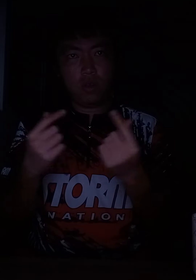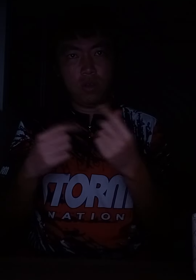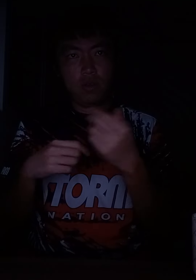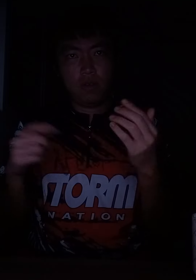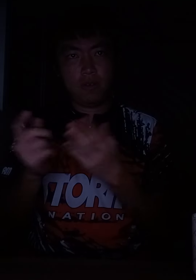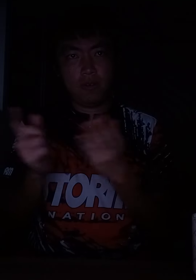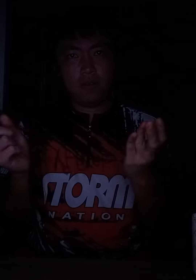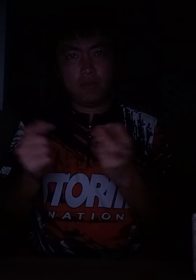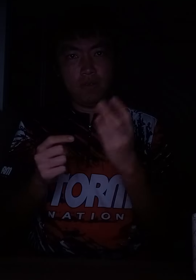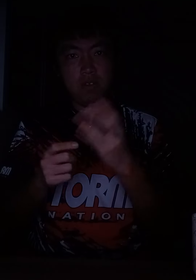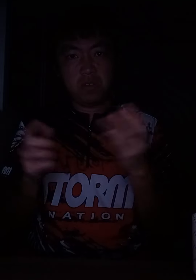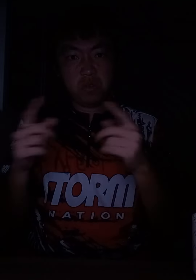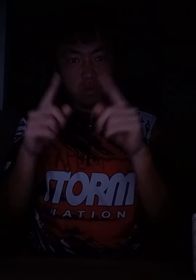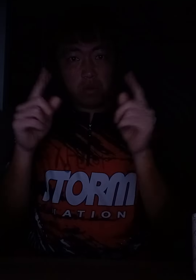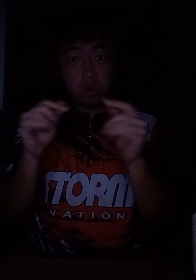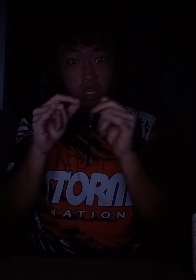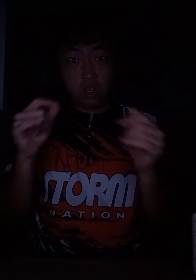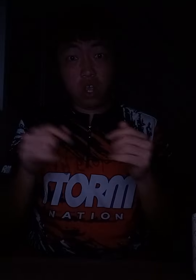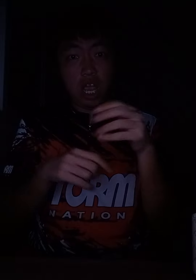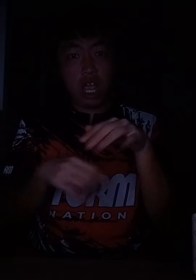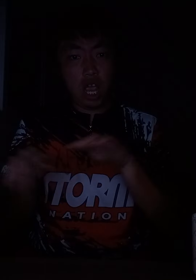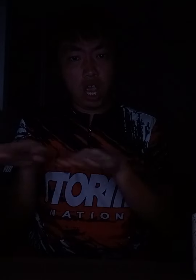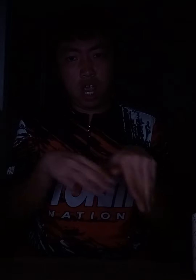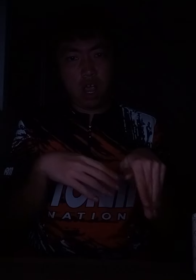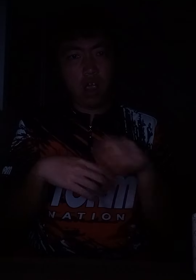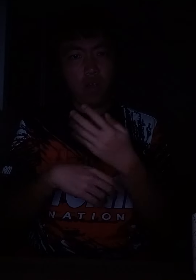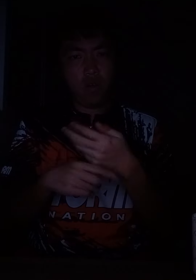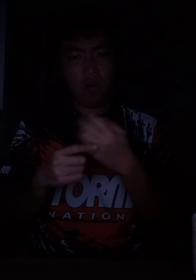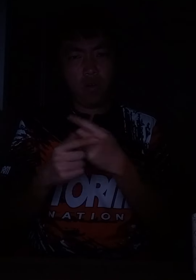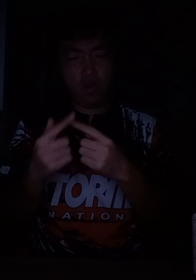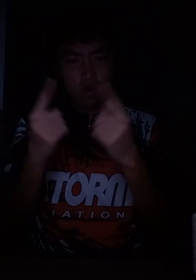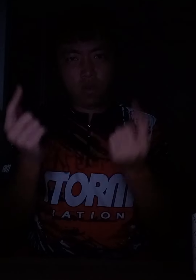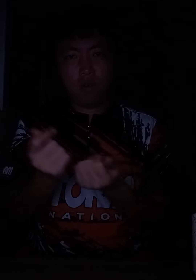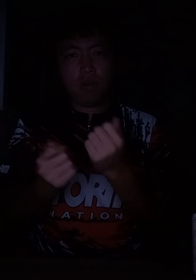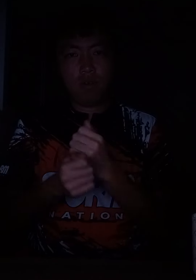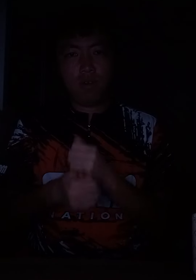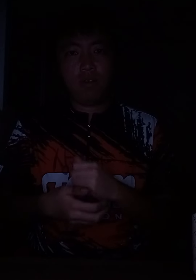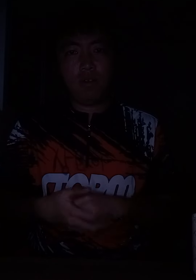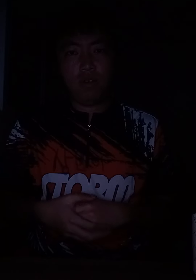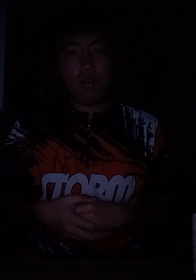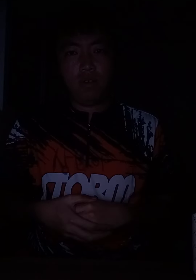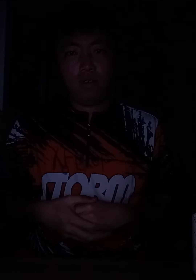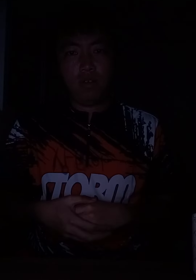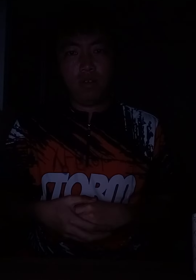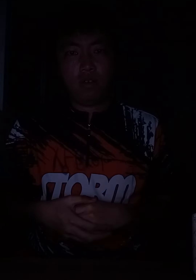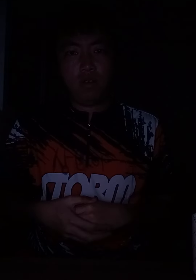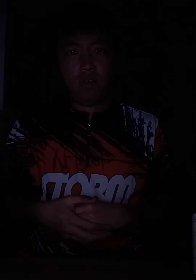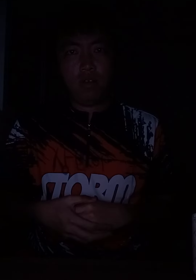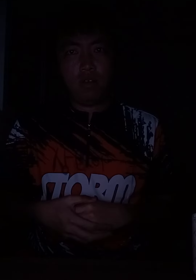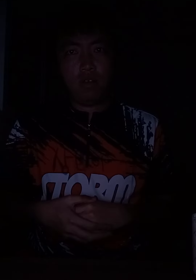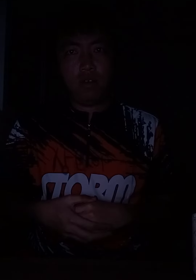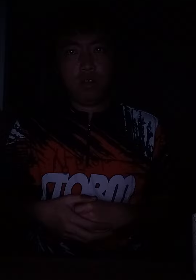혼잡도를 신호등처럼 표시해서 바다여행 인터넷 홈페이지 등을 통해 제공할 계획입니다. 네, 방역수칙 잘